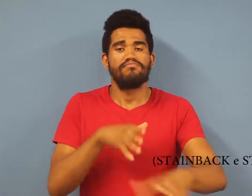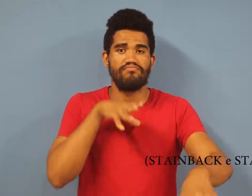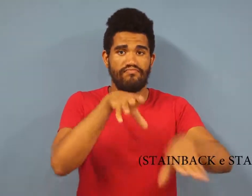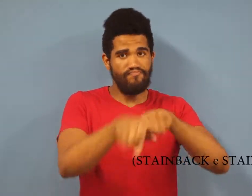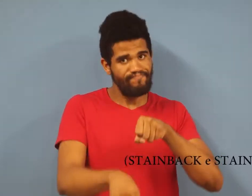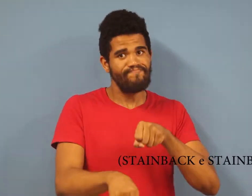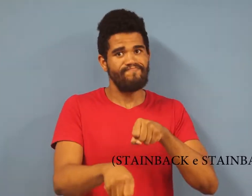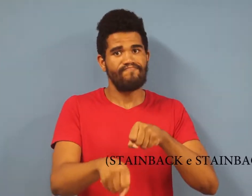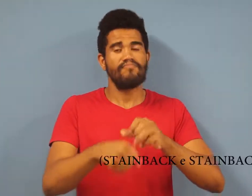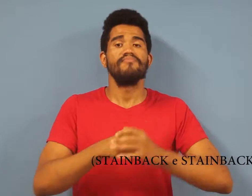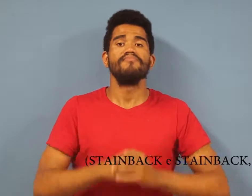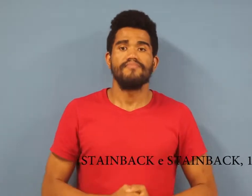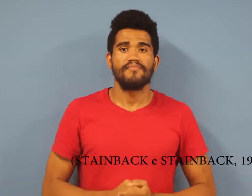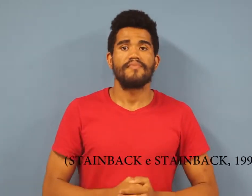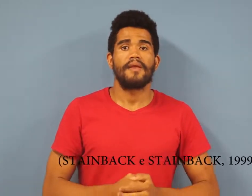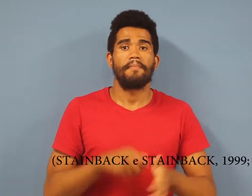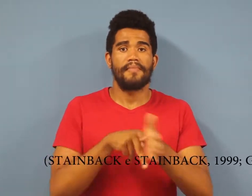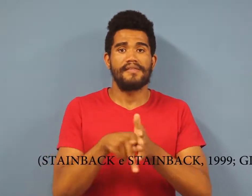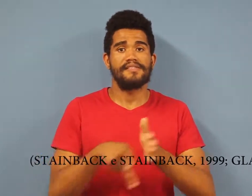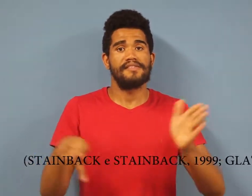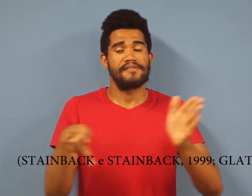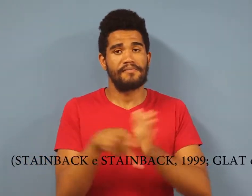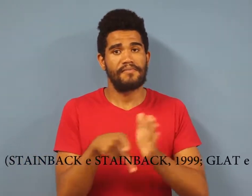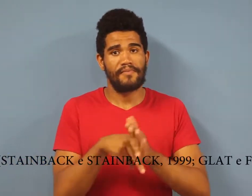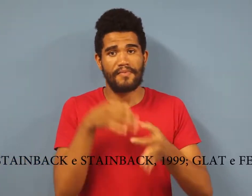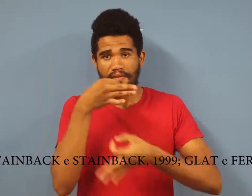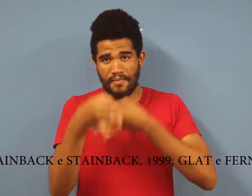NBAC, STA e NBAC, 1999,